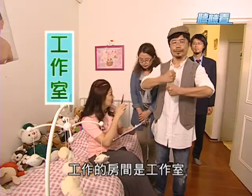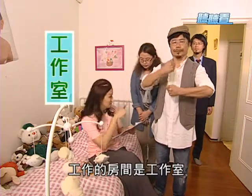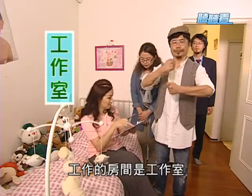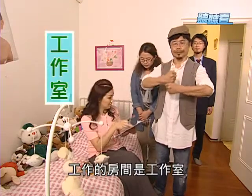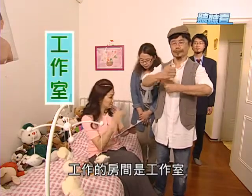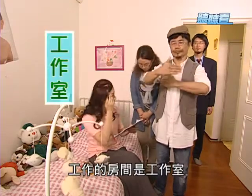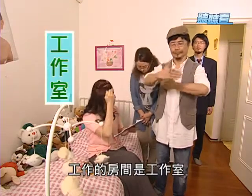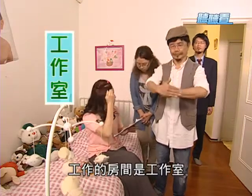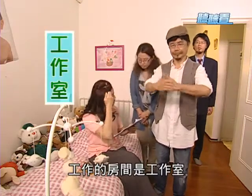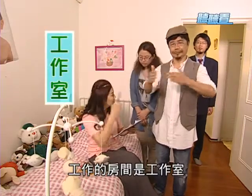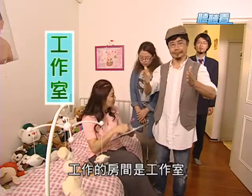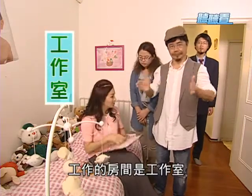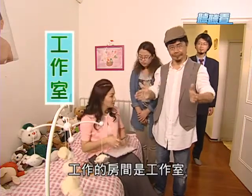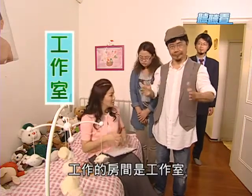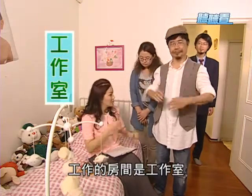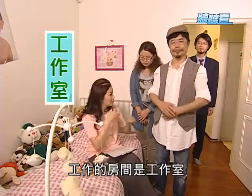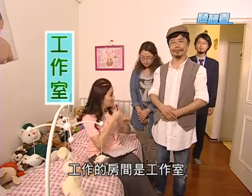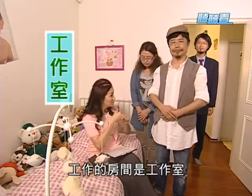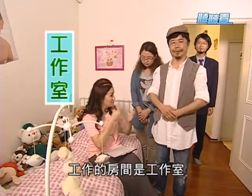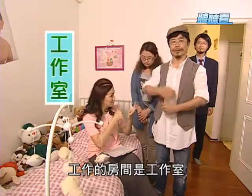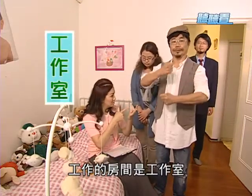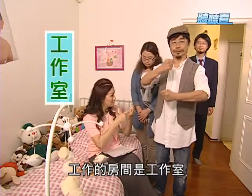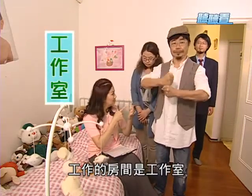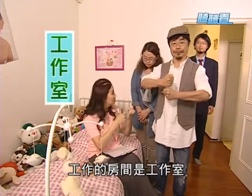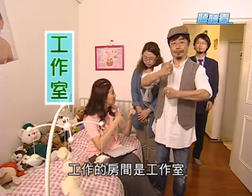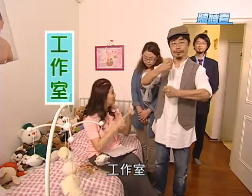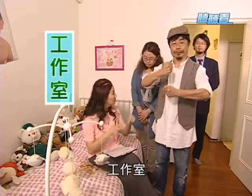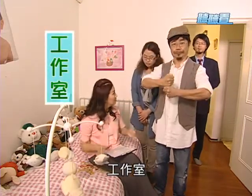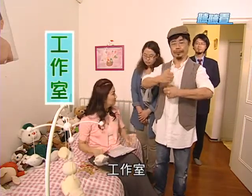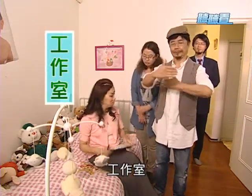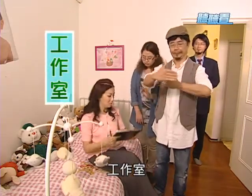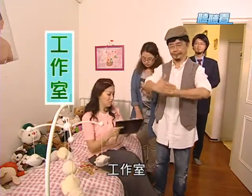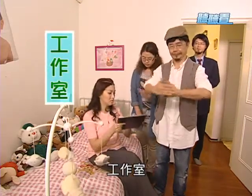工作的房间呢是工作室。工作室，